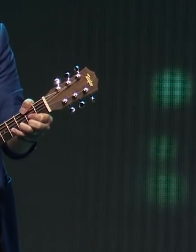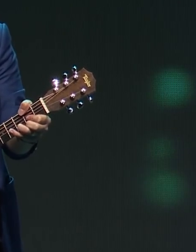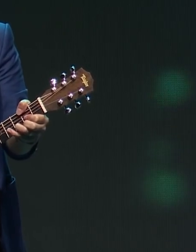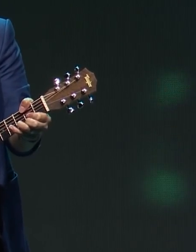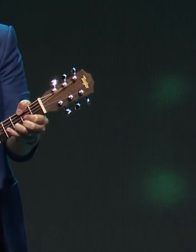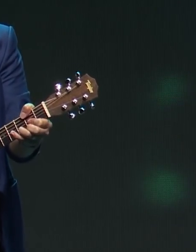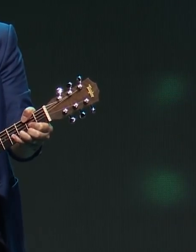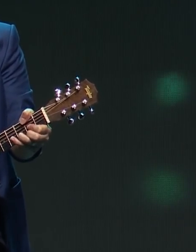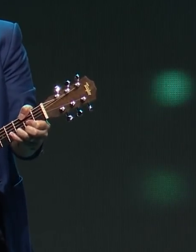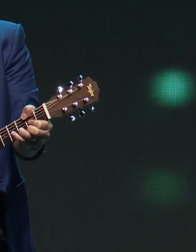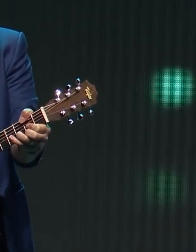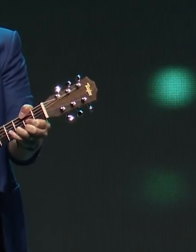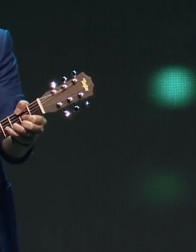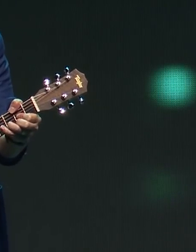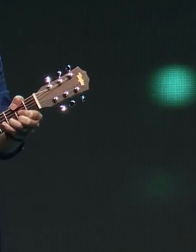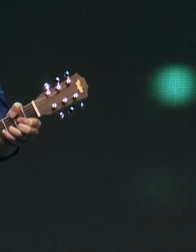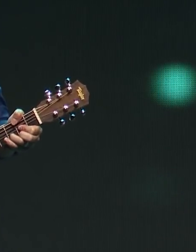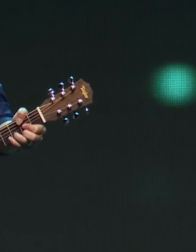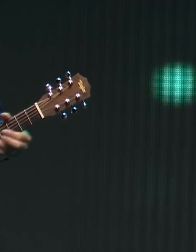yang ku perlu,